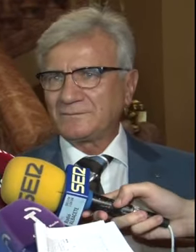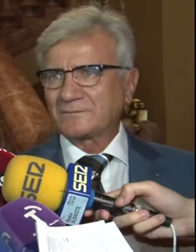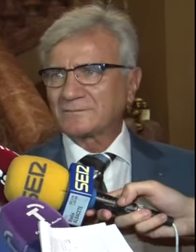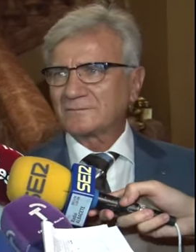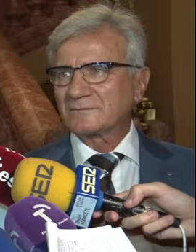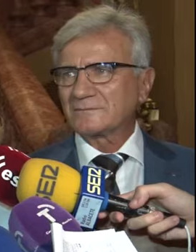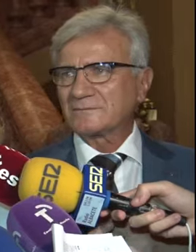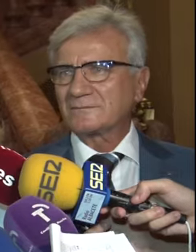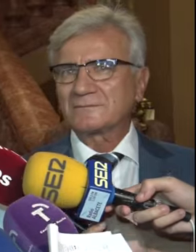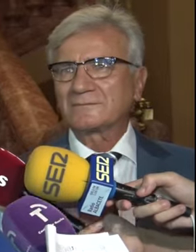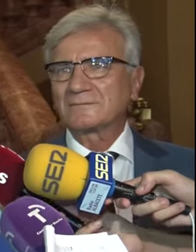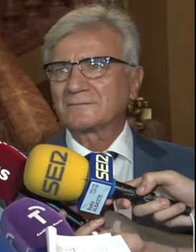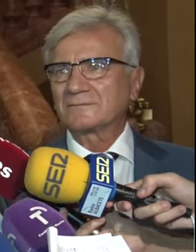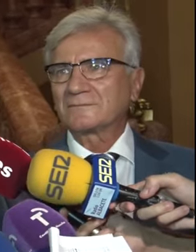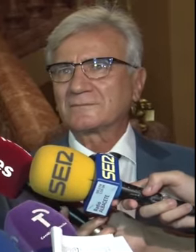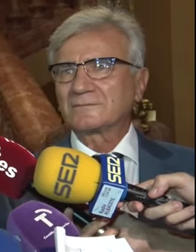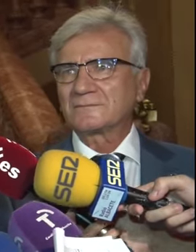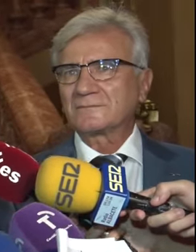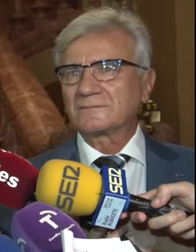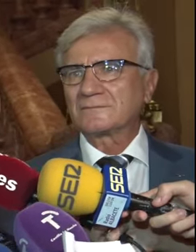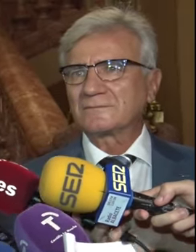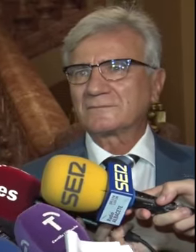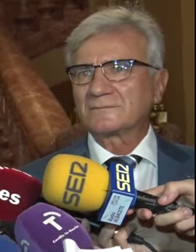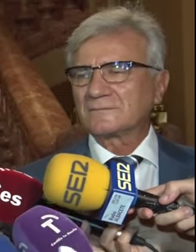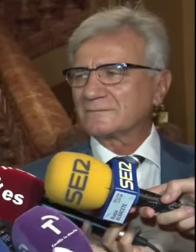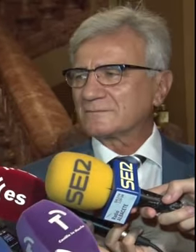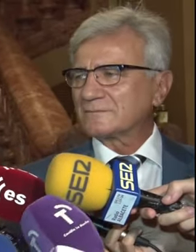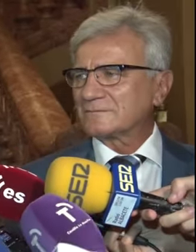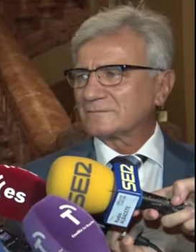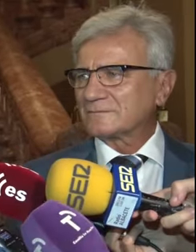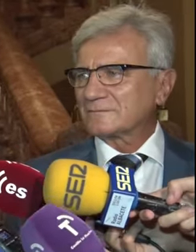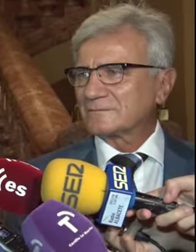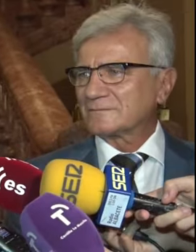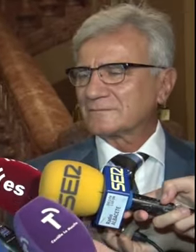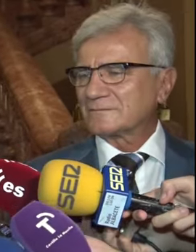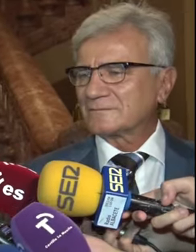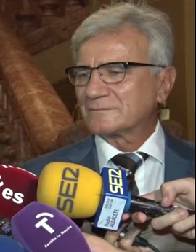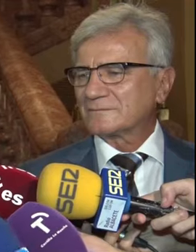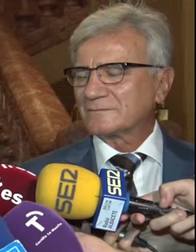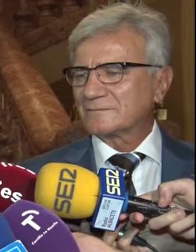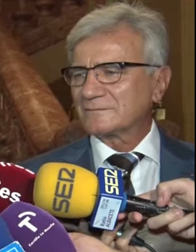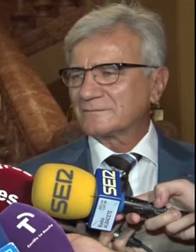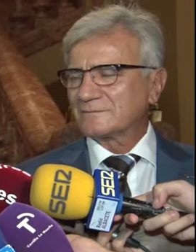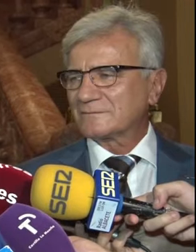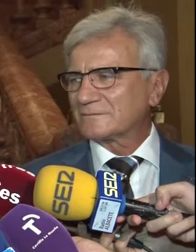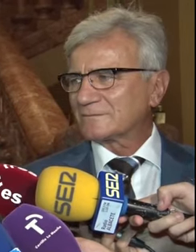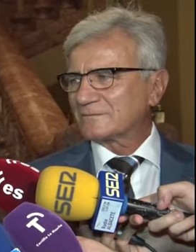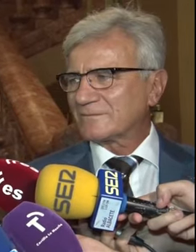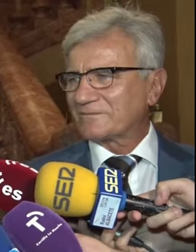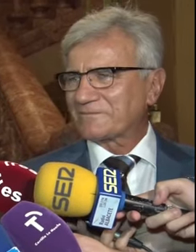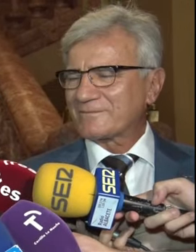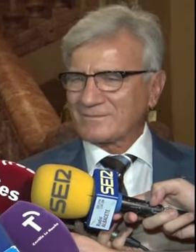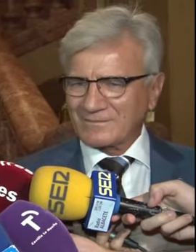nuestro pregón de feria del 2014. Y este año, nuestro pregonero es nuestro